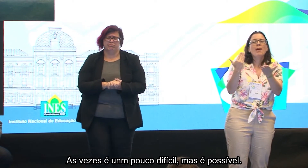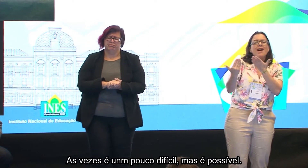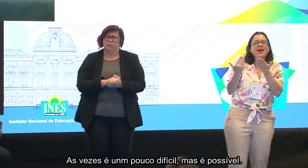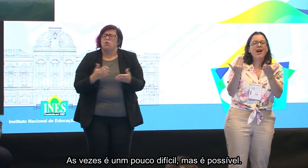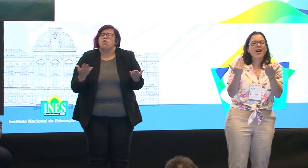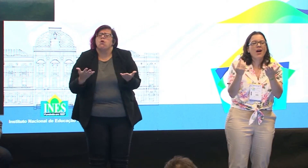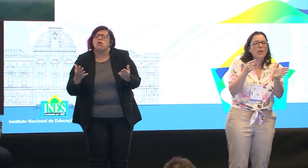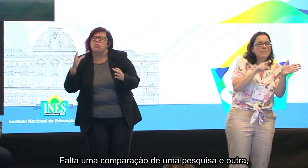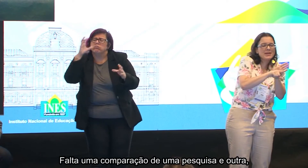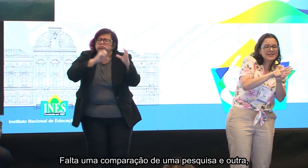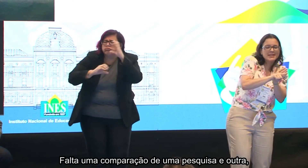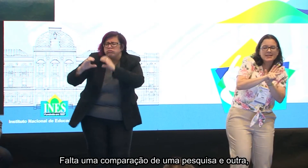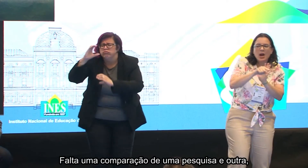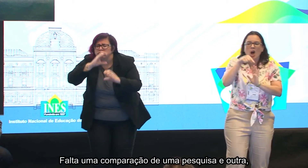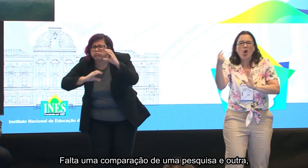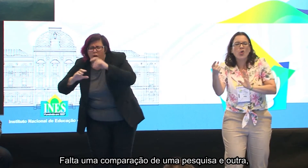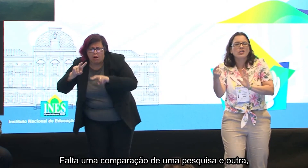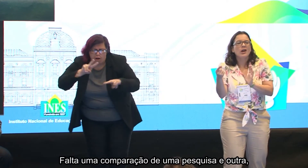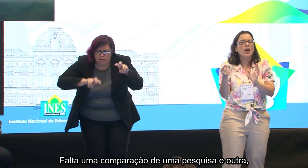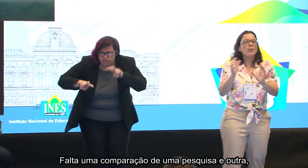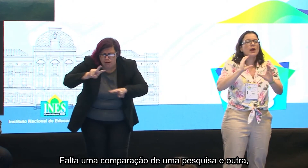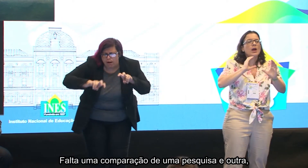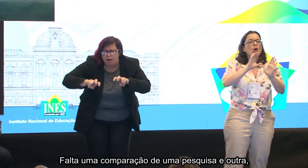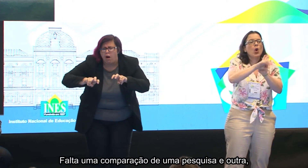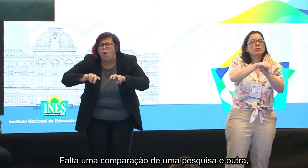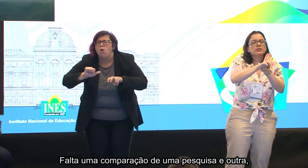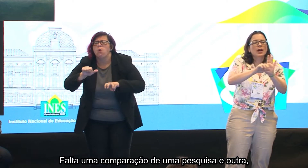possível. Mas falta uma comparação de uma pesquisa e outra,